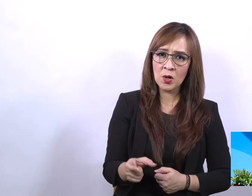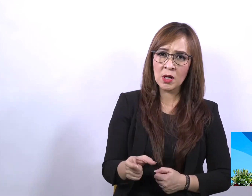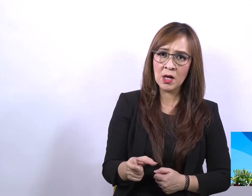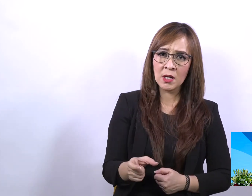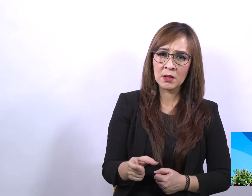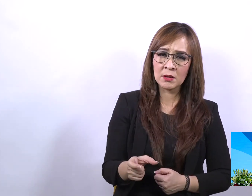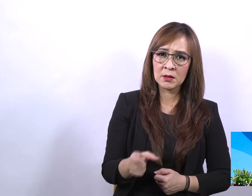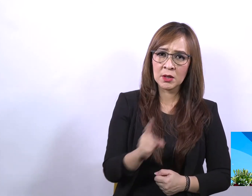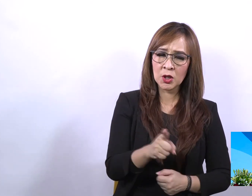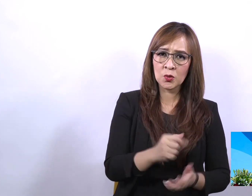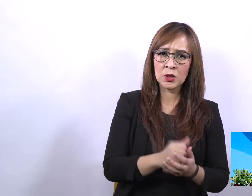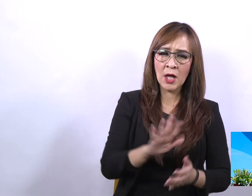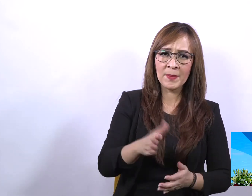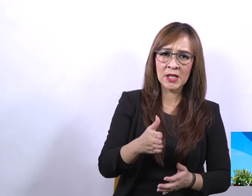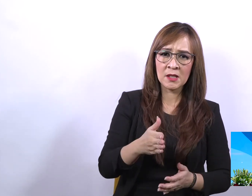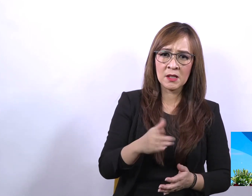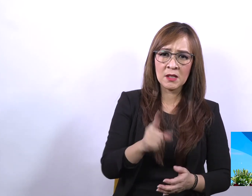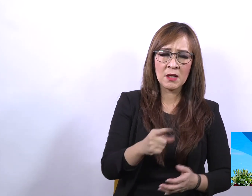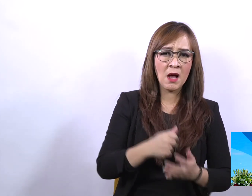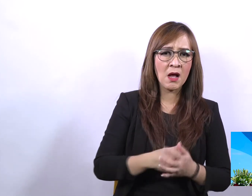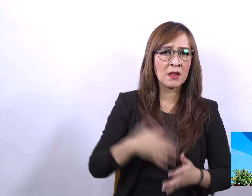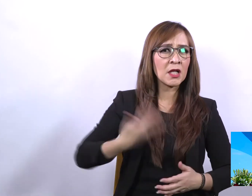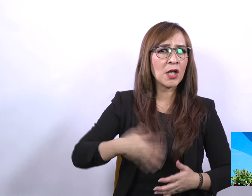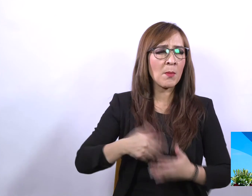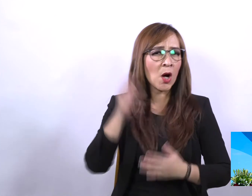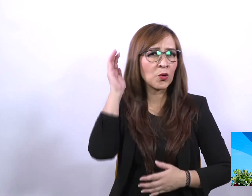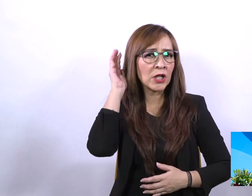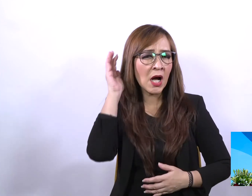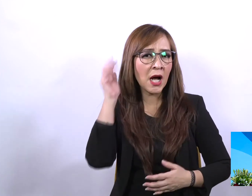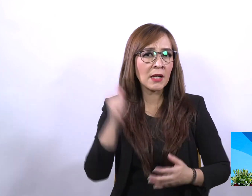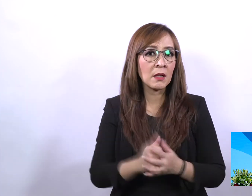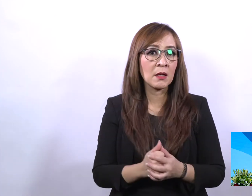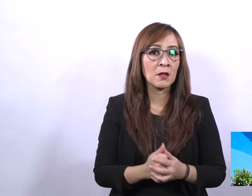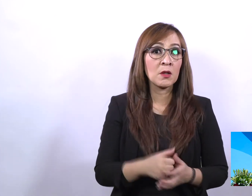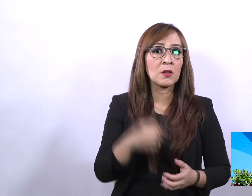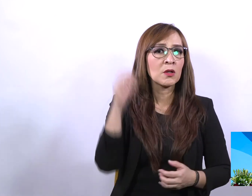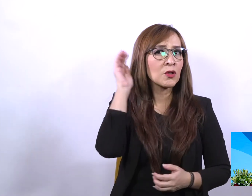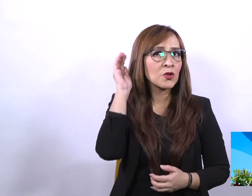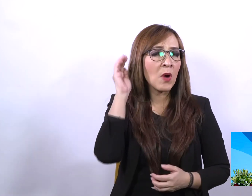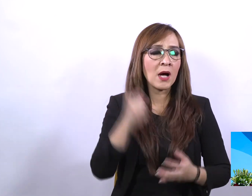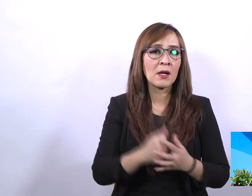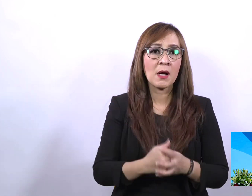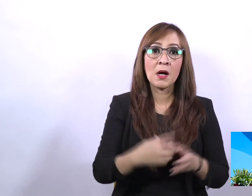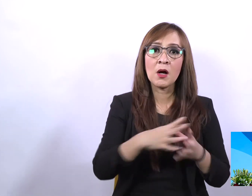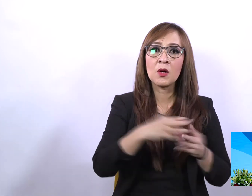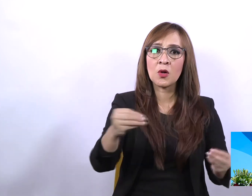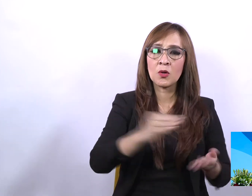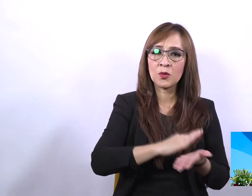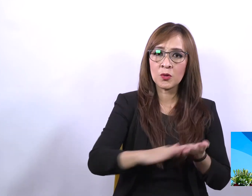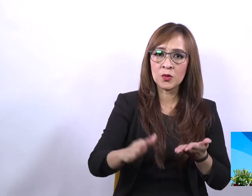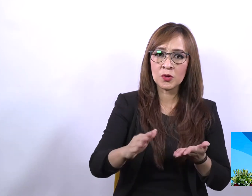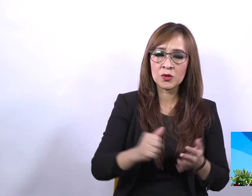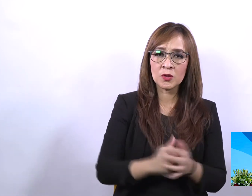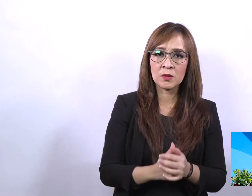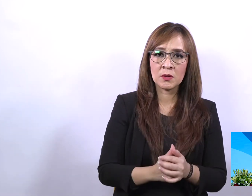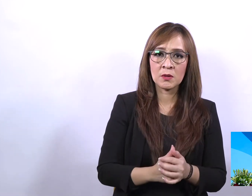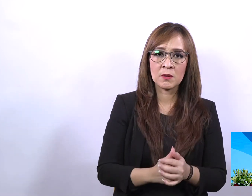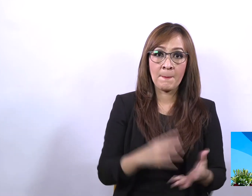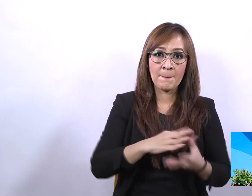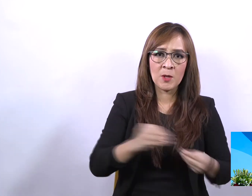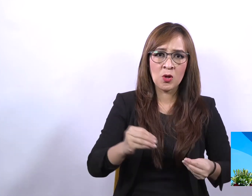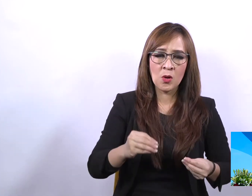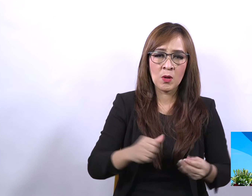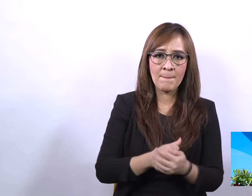tapi dia tidak mau dengar tuntunan Roh Kudus dianya mau dengar tuntunan hawa nafsu dagingnya ropel jinak halnya